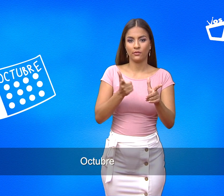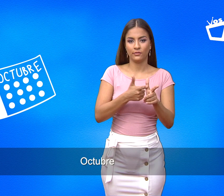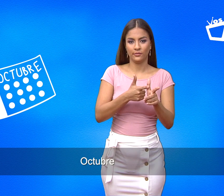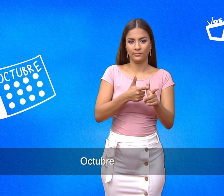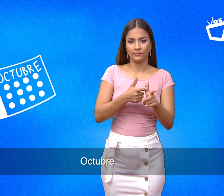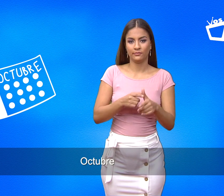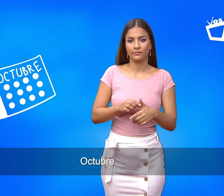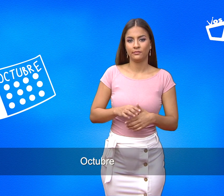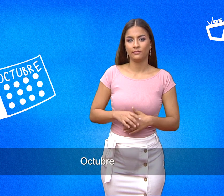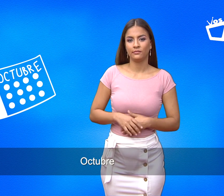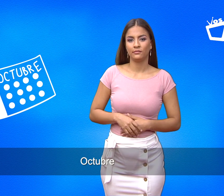octubre